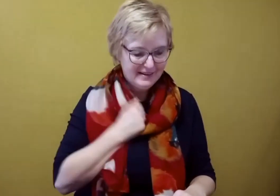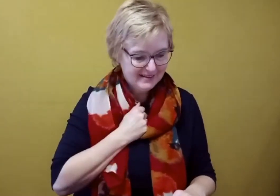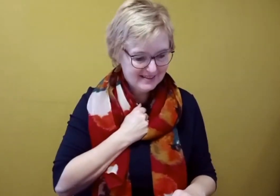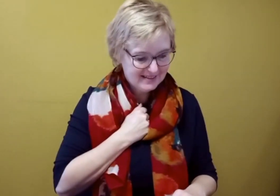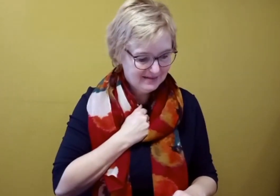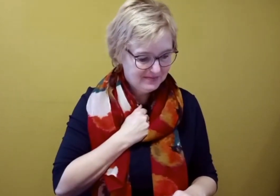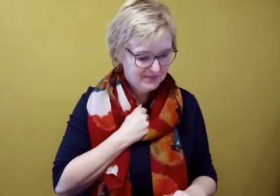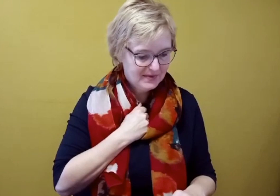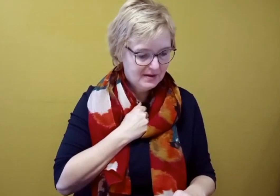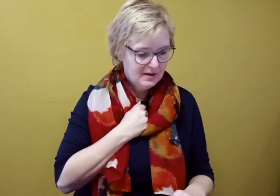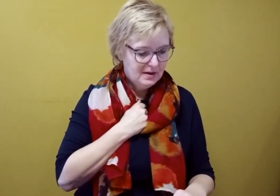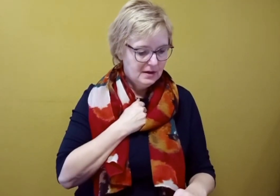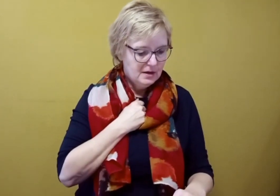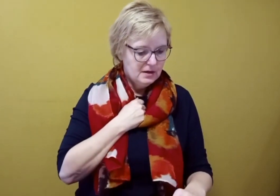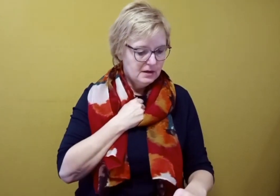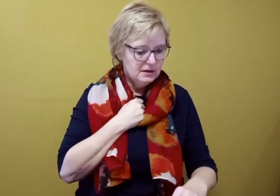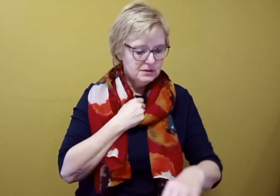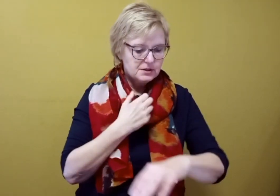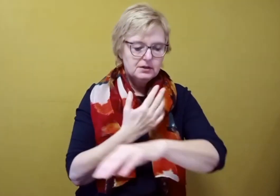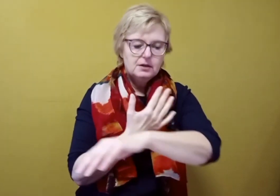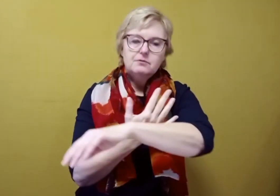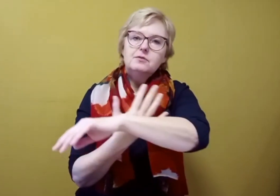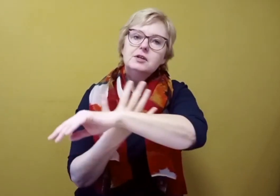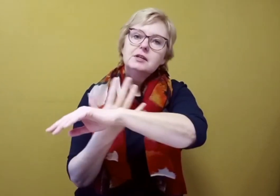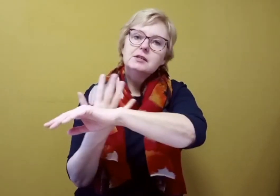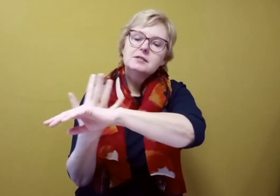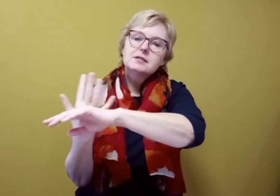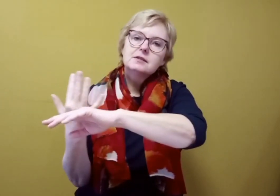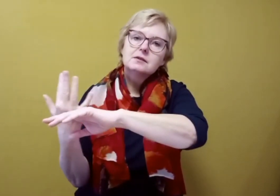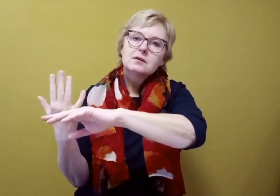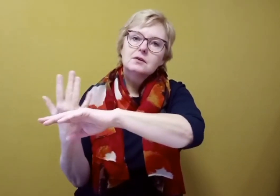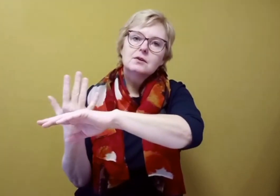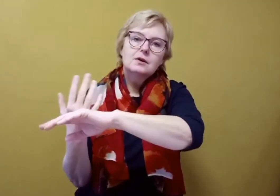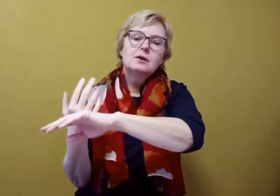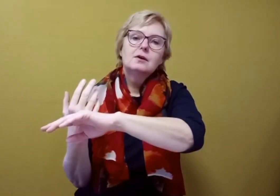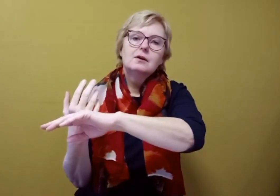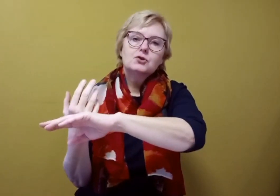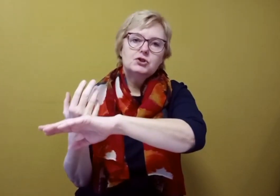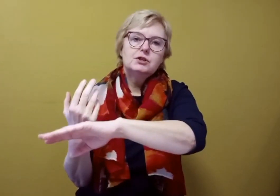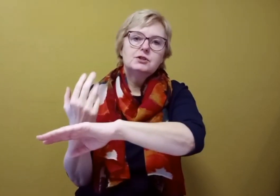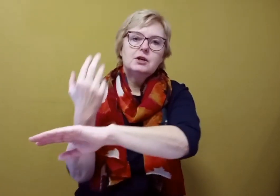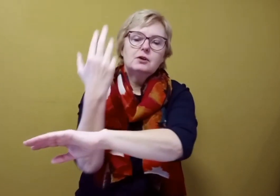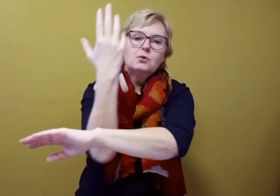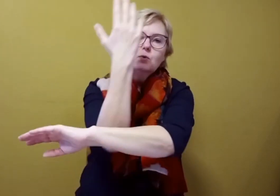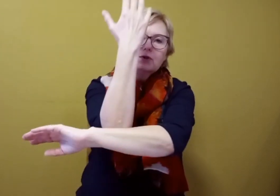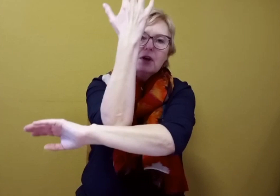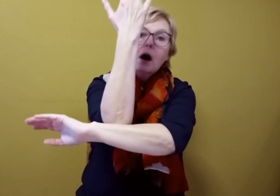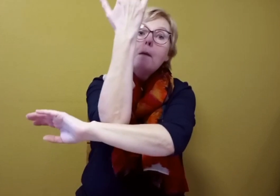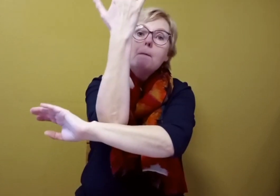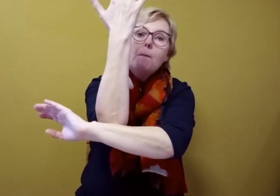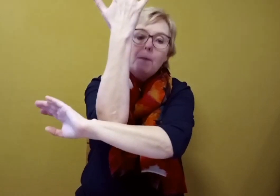Angst. Hinter der Wiese steht ein großer